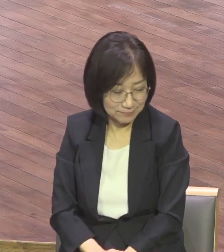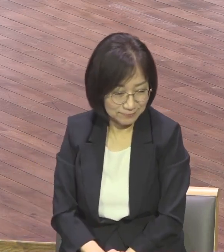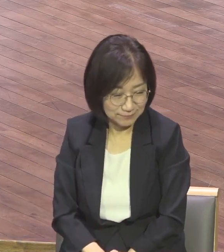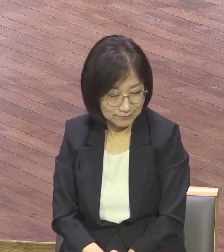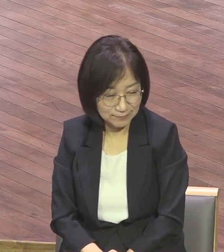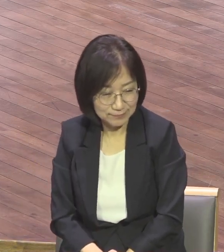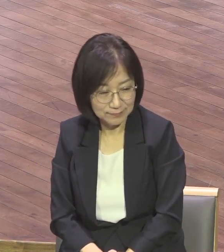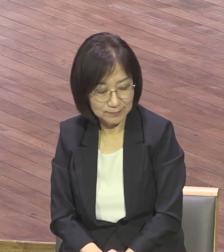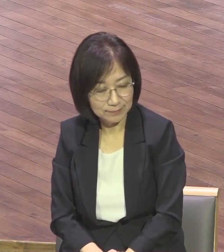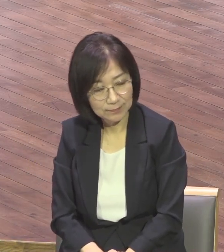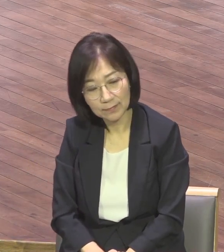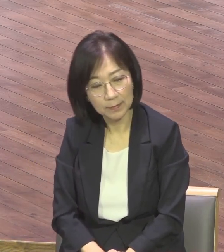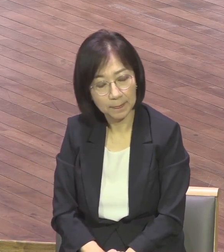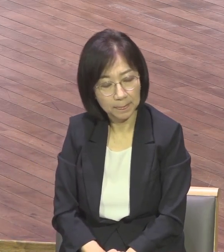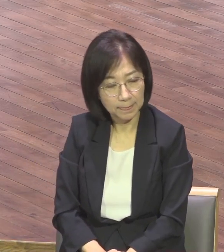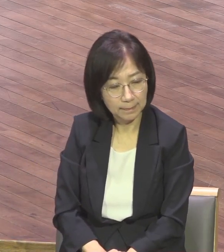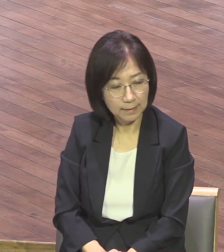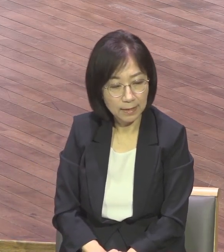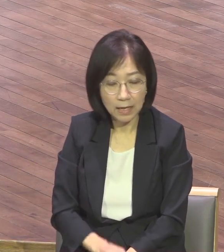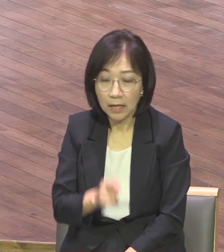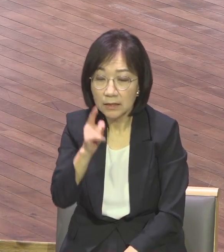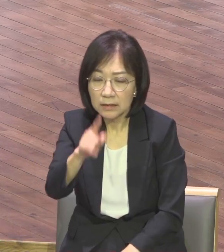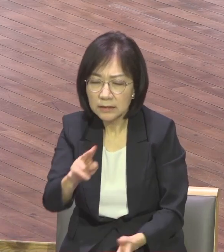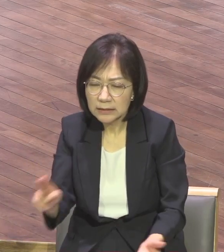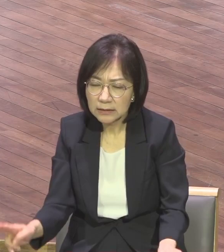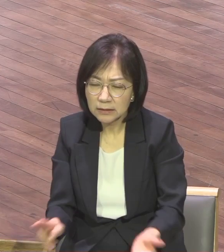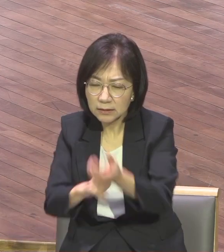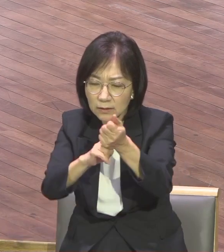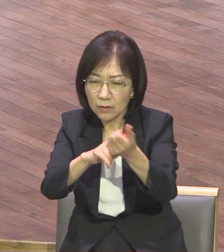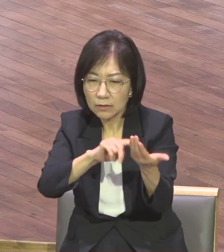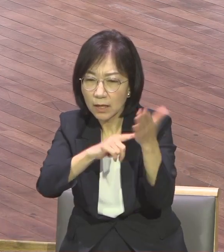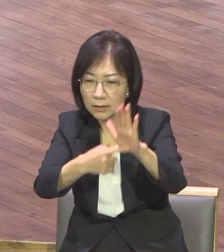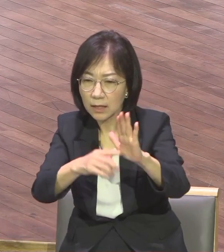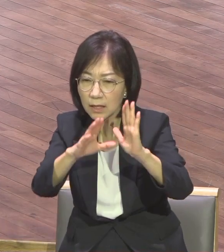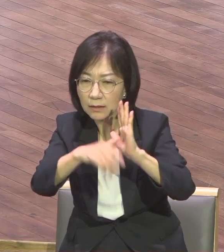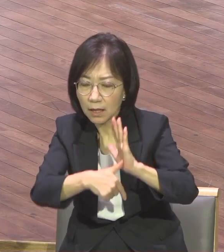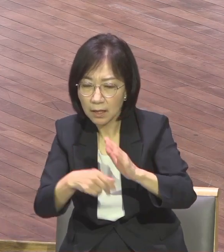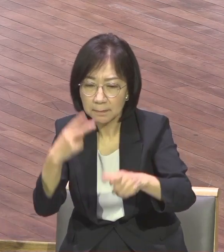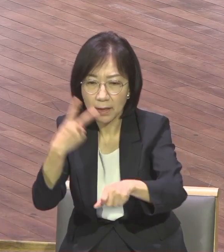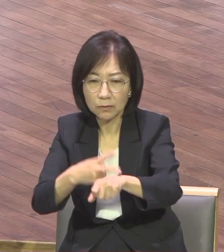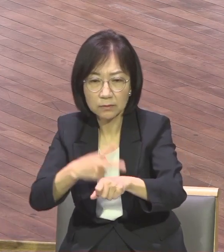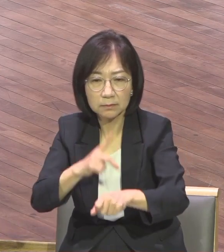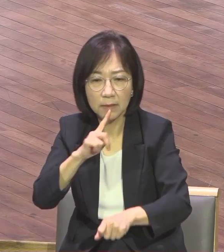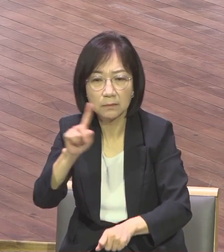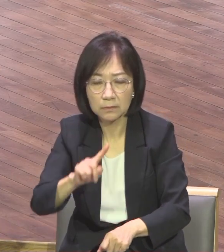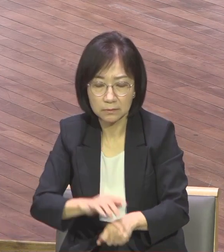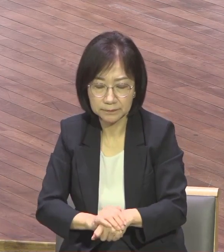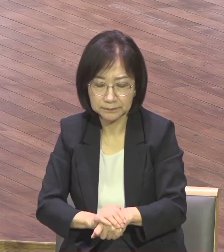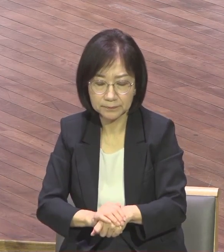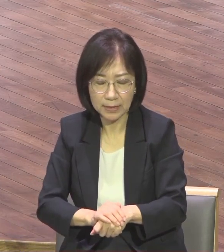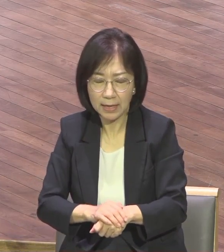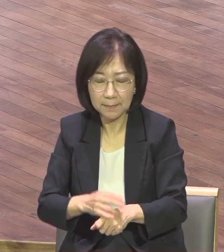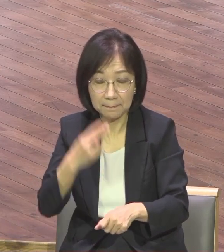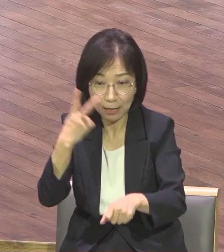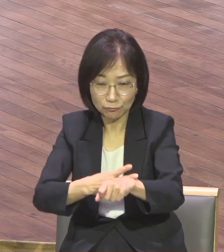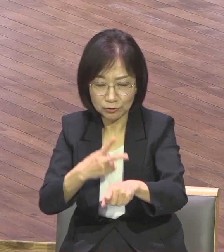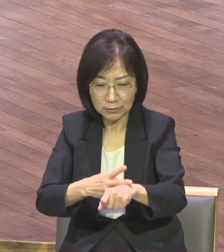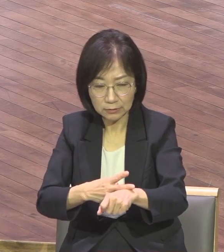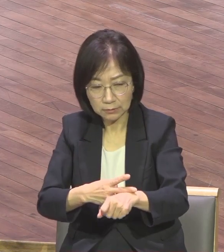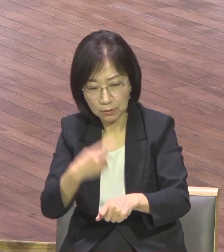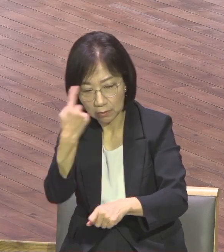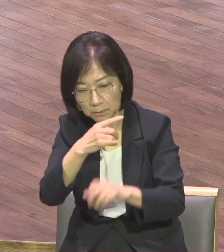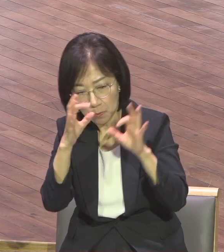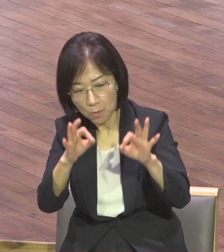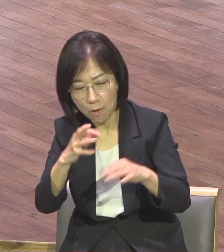여기에도요 놀라운 역사를 익힐 때 바울이 뭐라 했어요? 성령이 충만한 상태였어요. 성령이